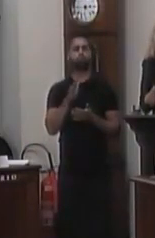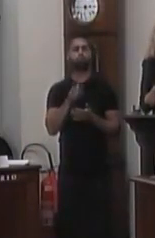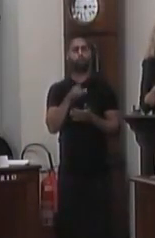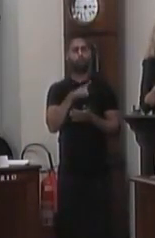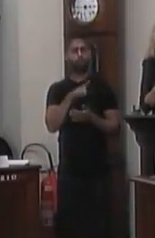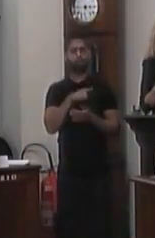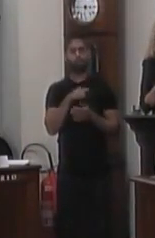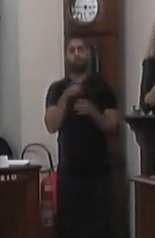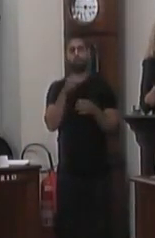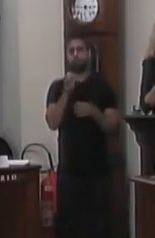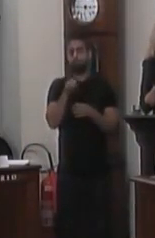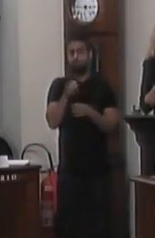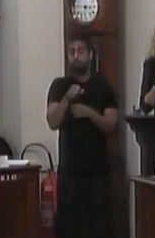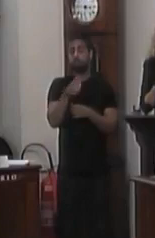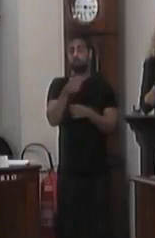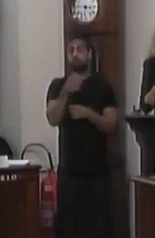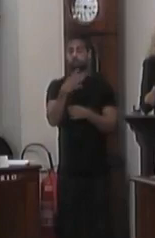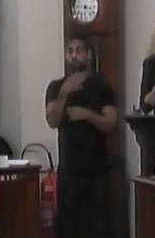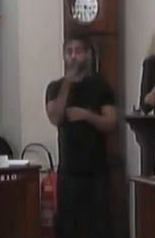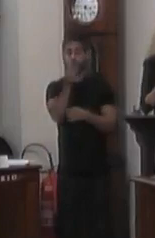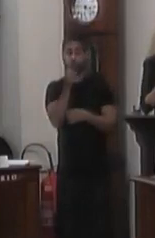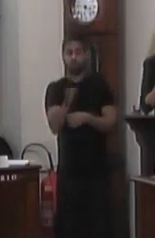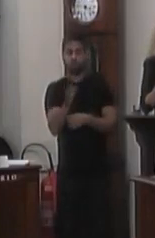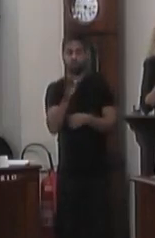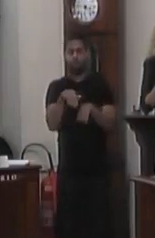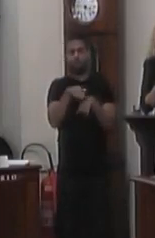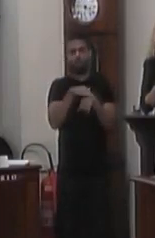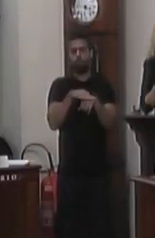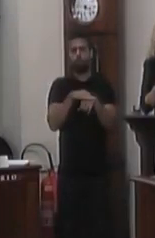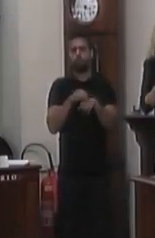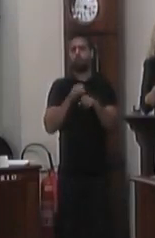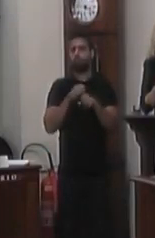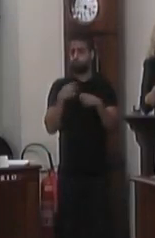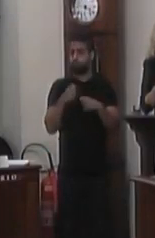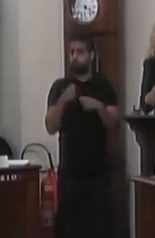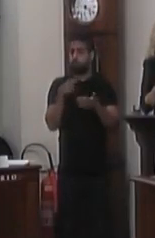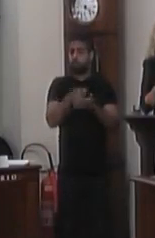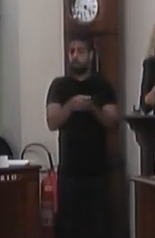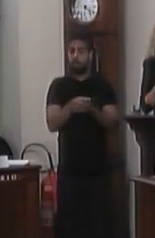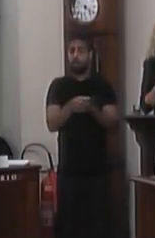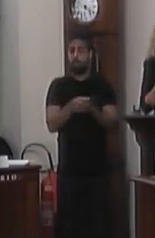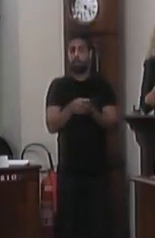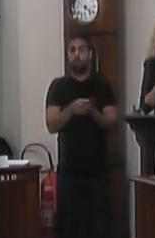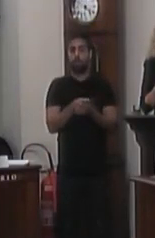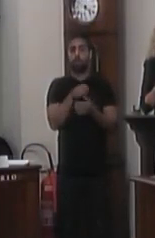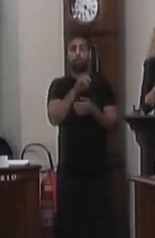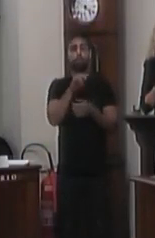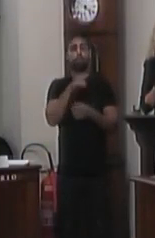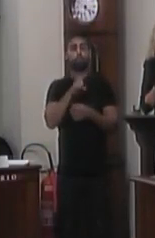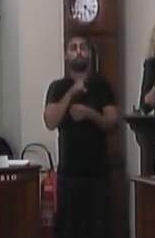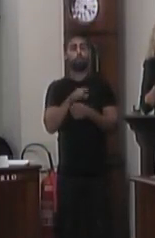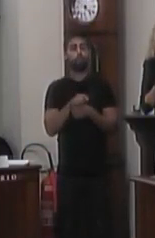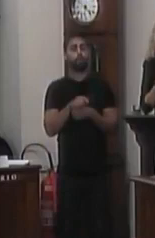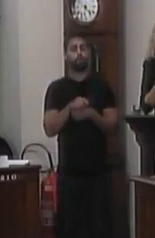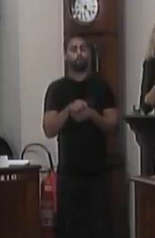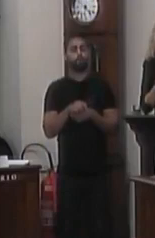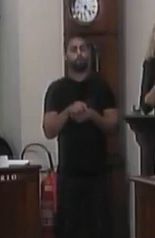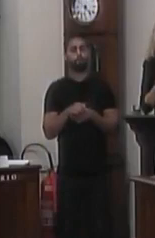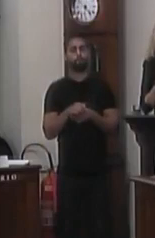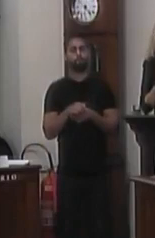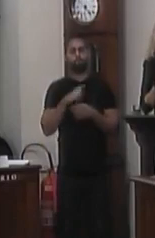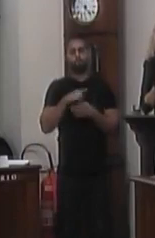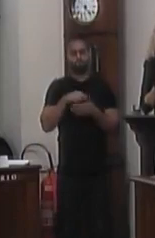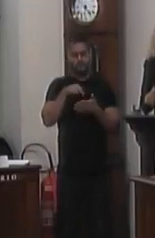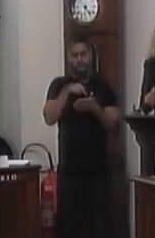dos 14%, que pelo que a gente conversou, ele é obrigatório, né? A partir do momento que a gente tem um